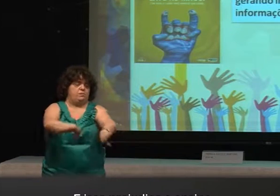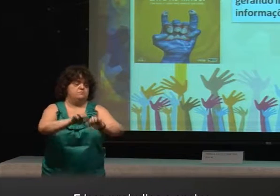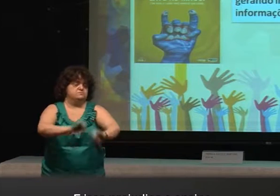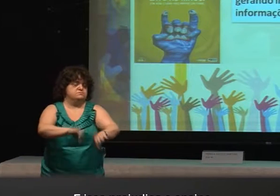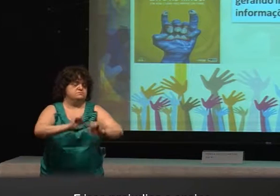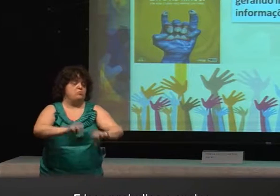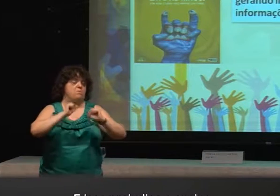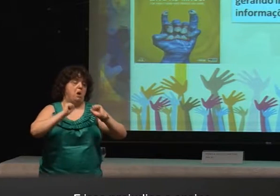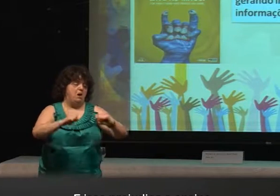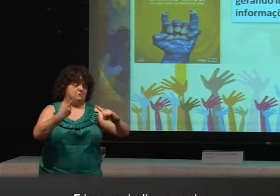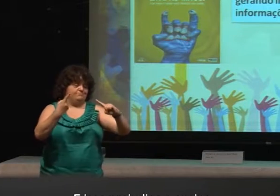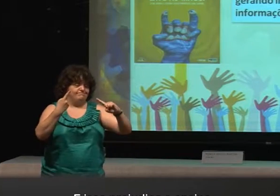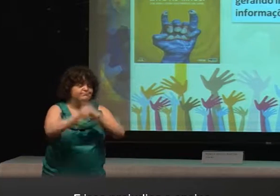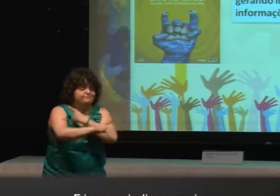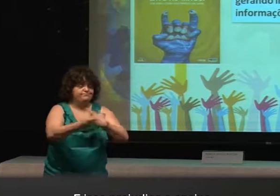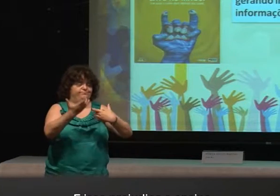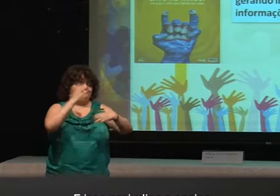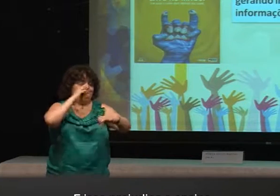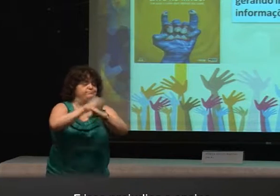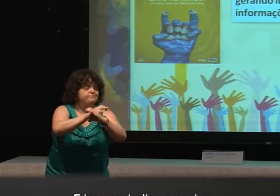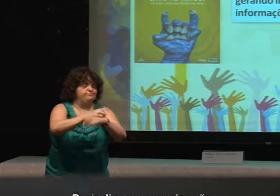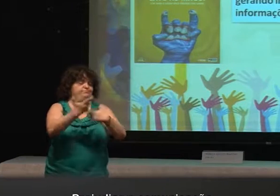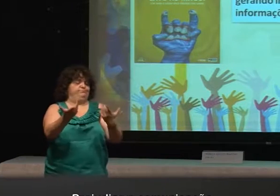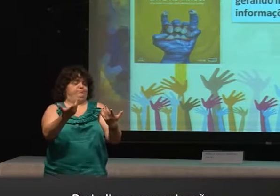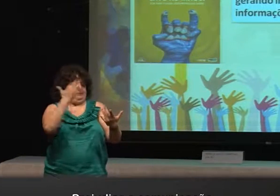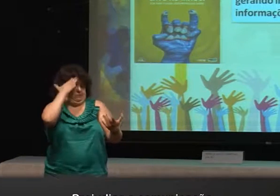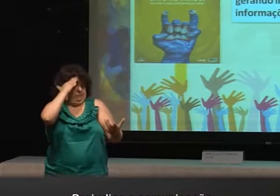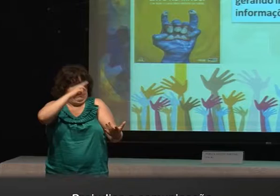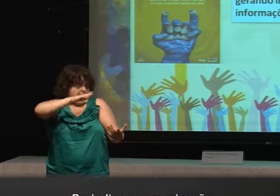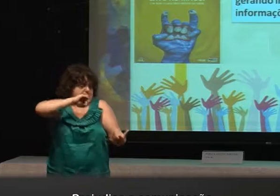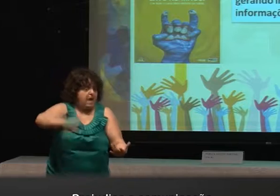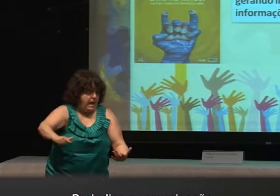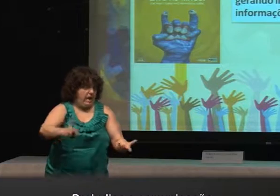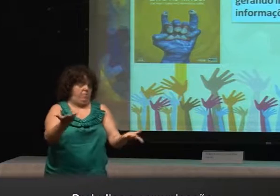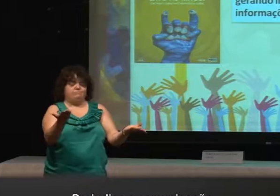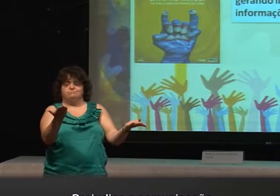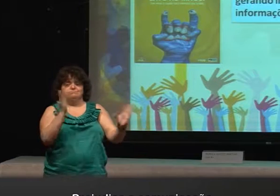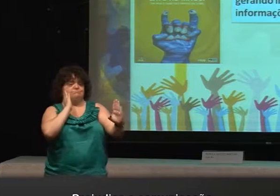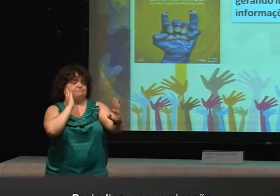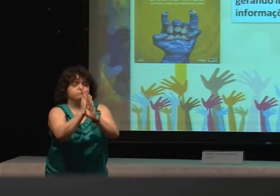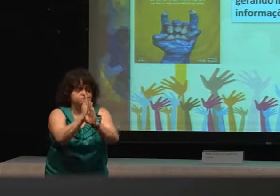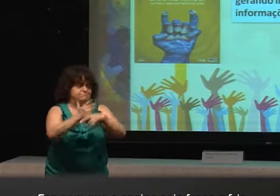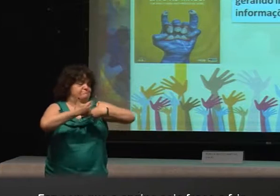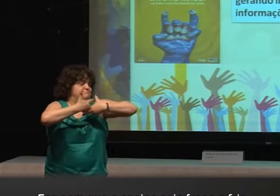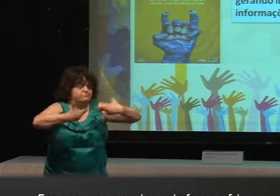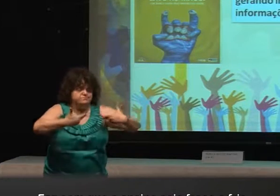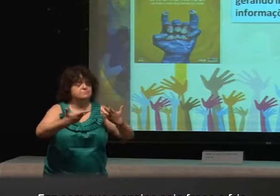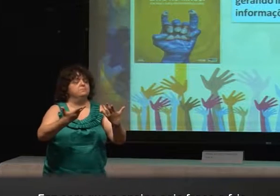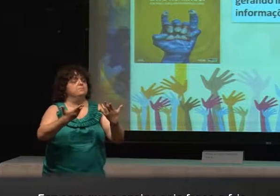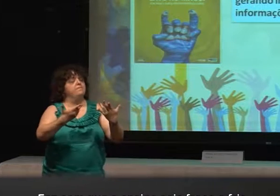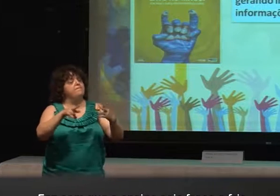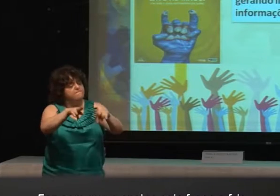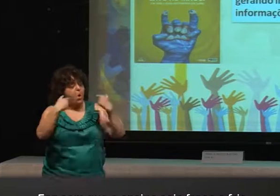isso prejudica o ensino, prejudica a comunicação, faz com que o ensino